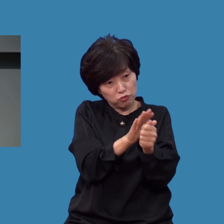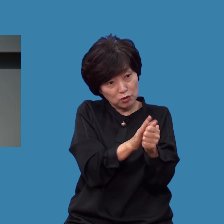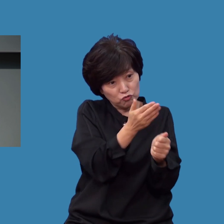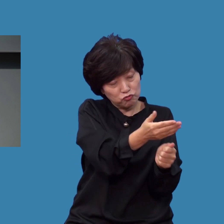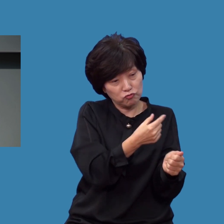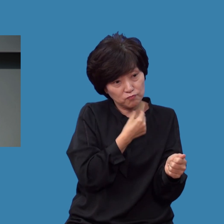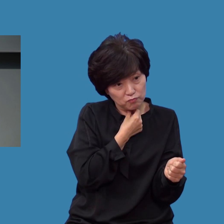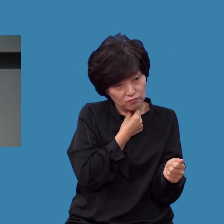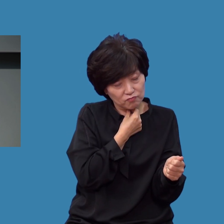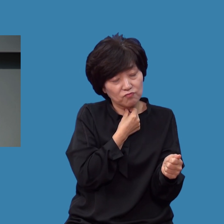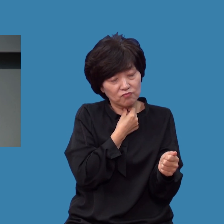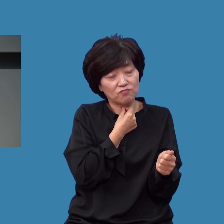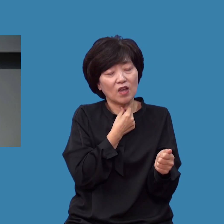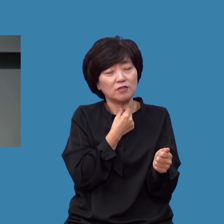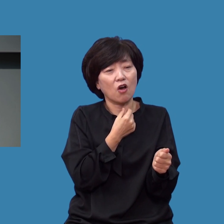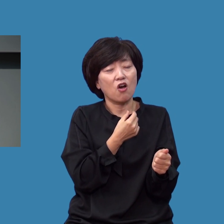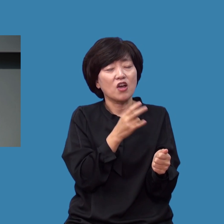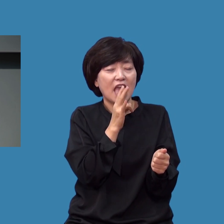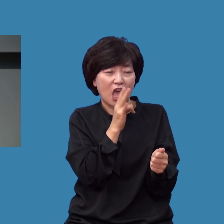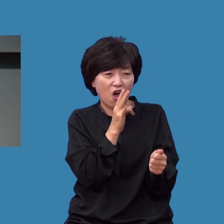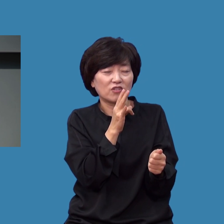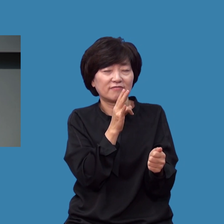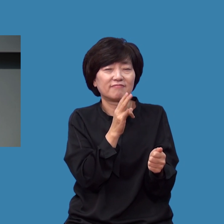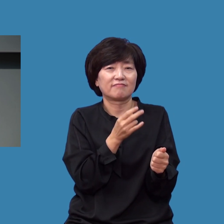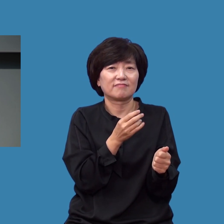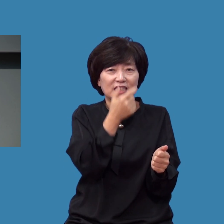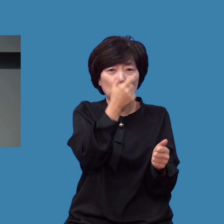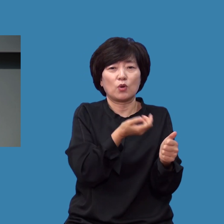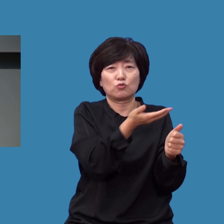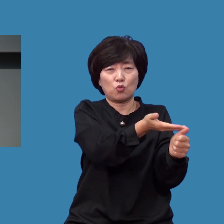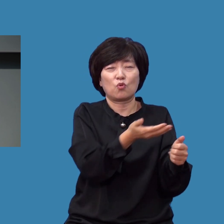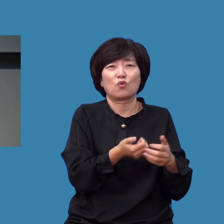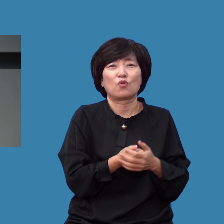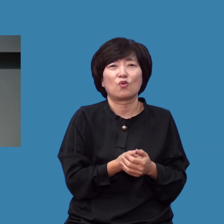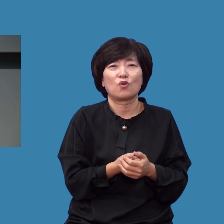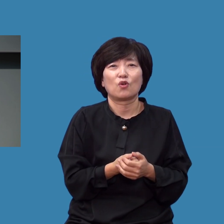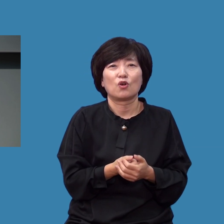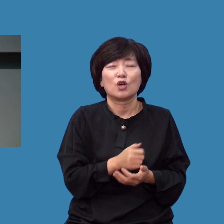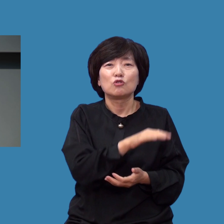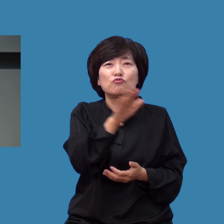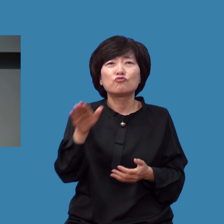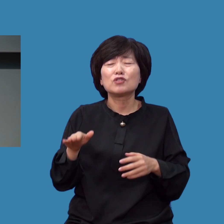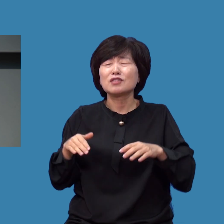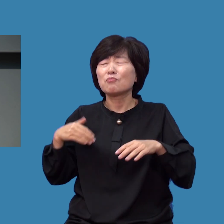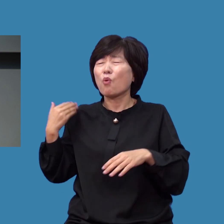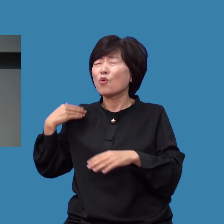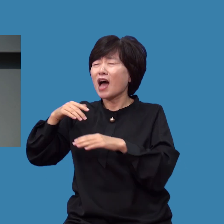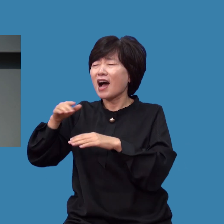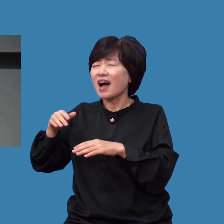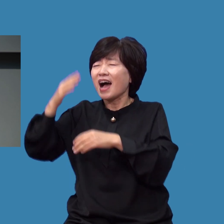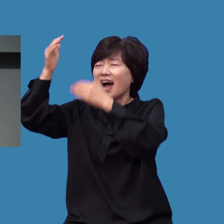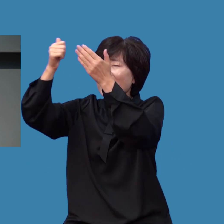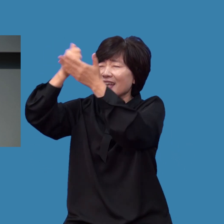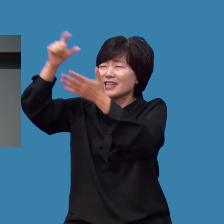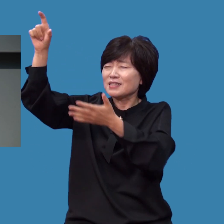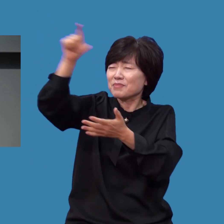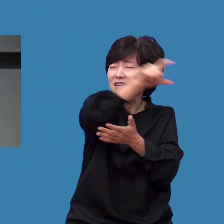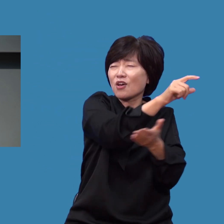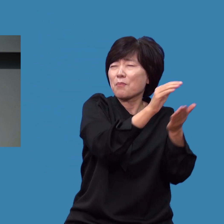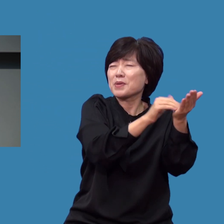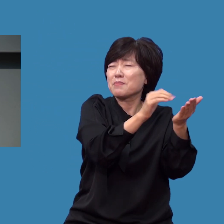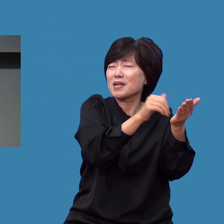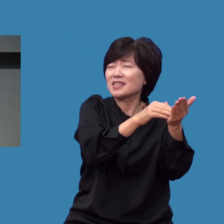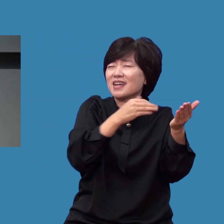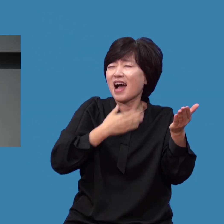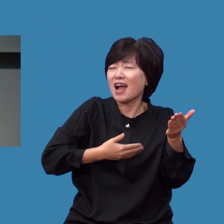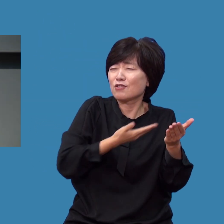거야. 그리고 주시는 감동대로 그냥 예언적으로 기도하라는 거예요. 그랬을 때 우리는 다 모르지만 그 안에 하나님께서 비밀들을